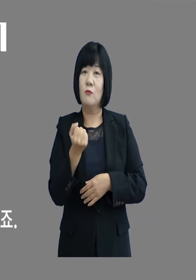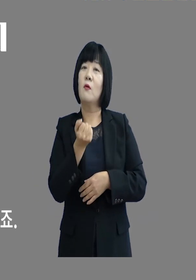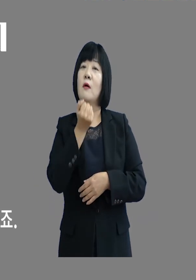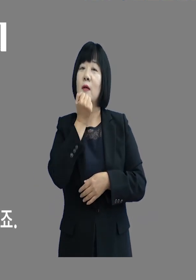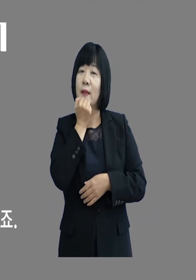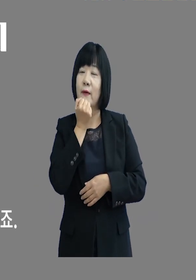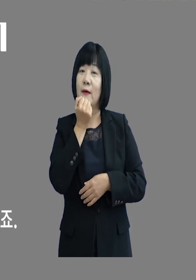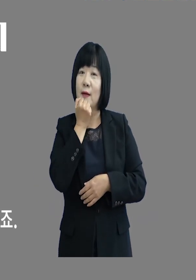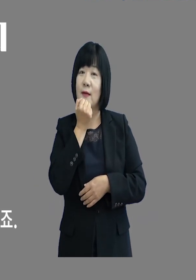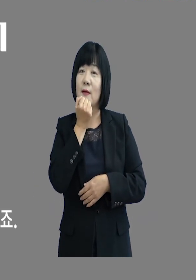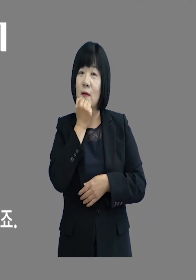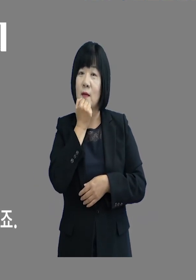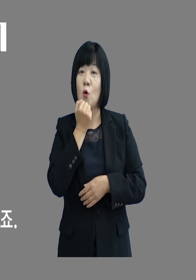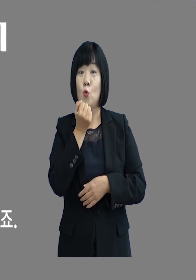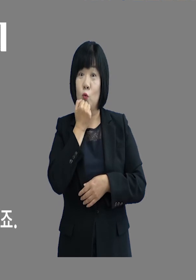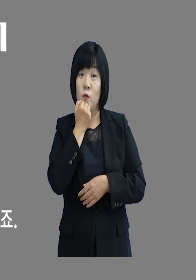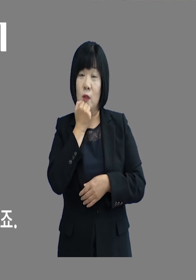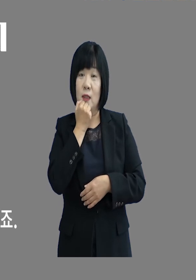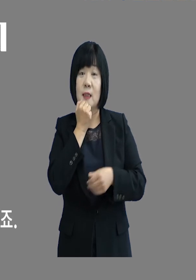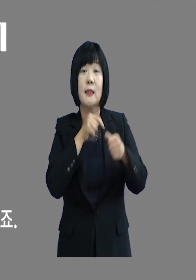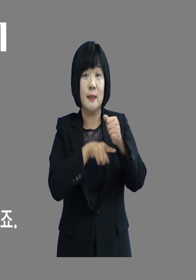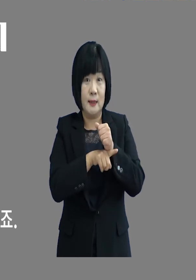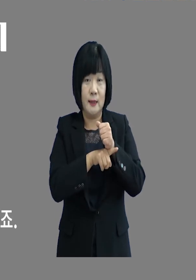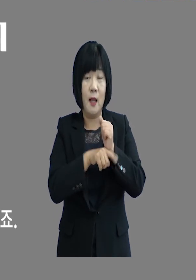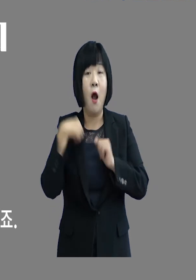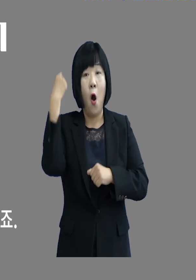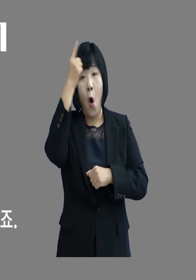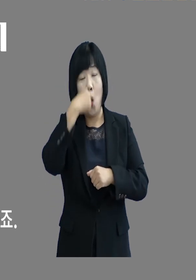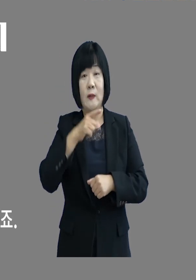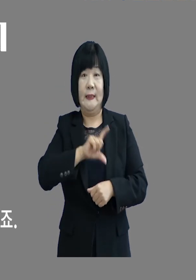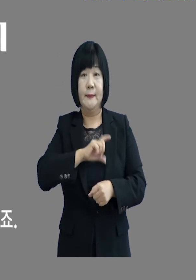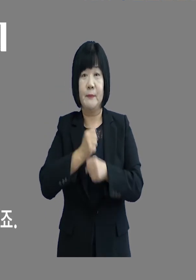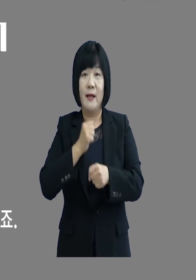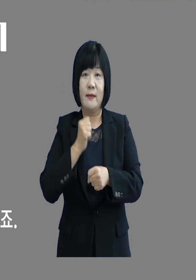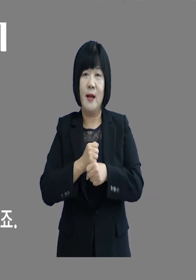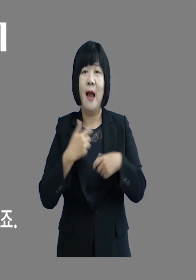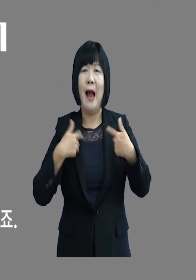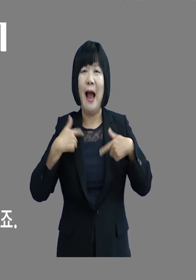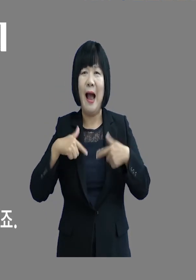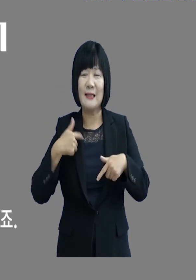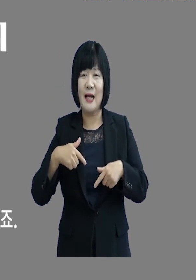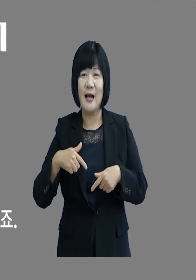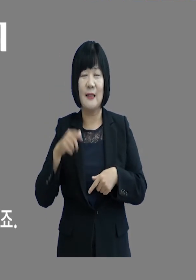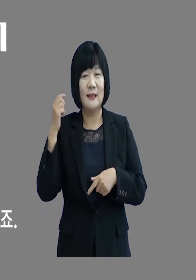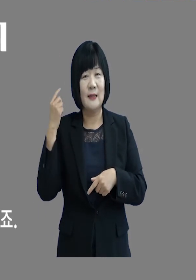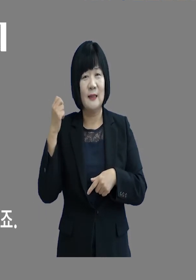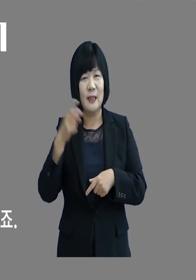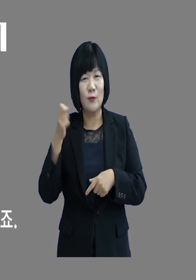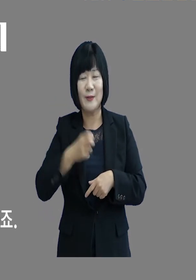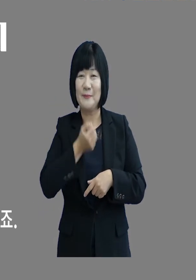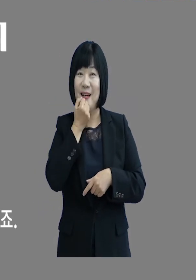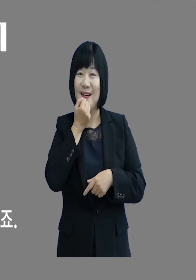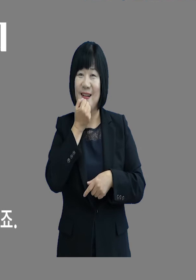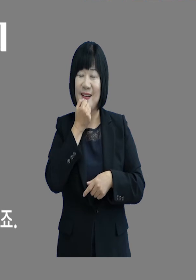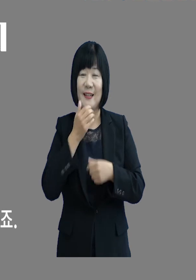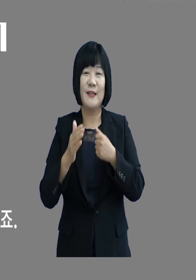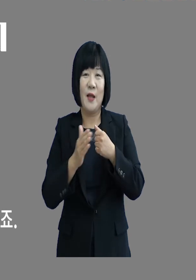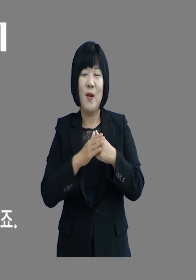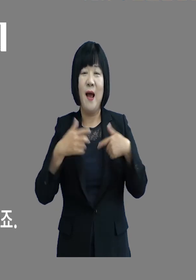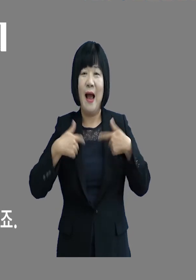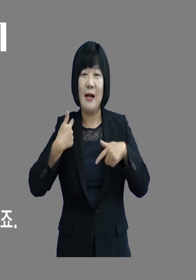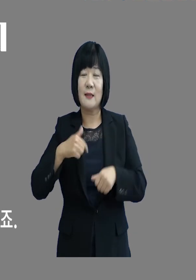이 턱에다 대는 것이 웃다인데 제 얼굴 수화는 이게요. 제가 항상 자주 웃는데요. 농인분들이 늘 웃는